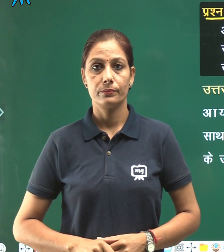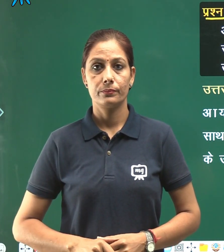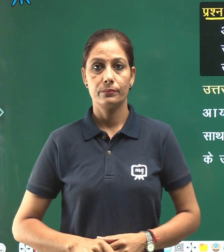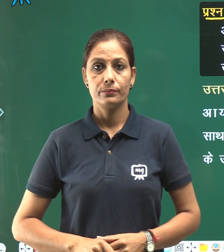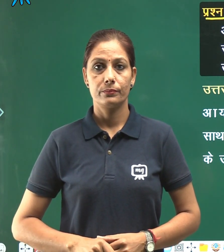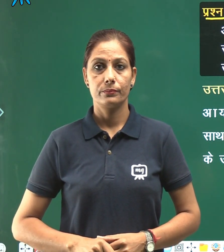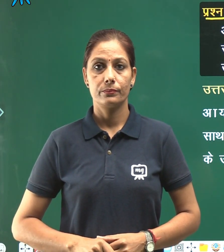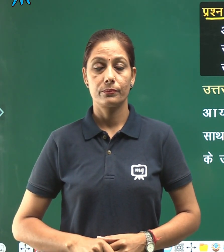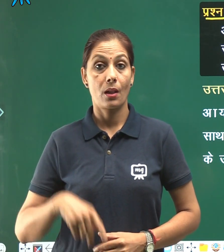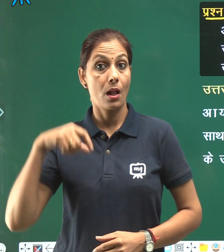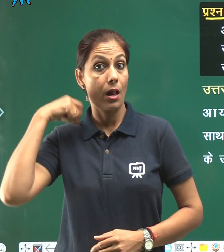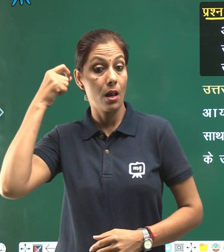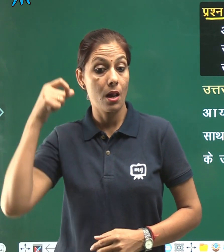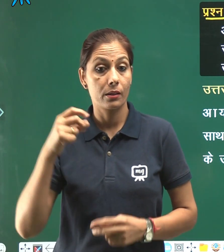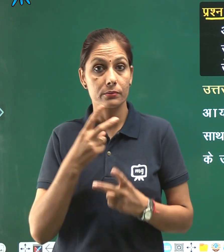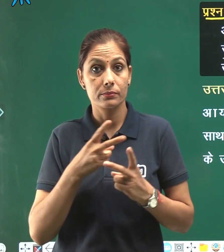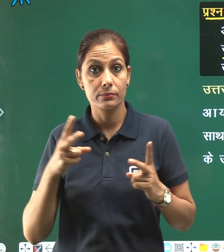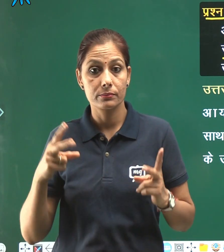आर्य समाजी होने के साथ साथ